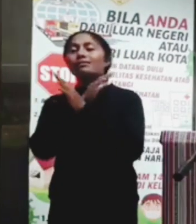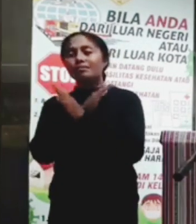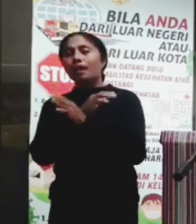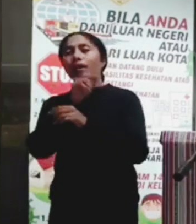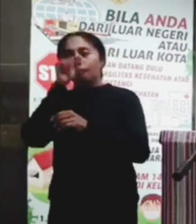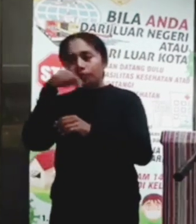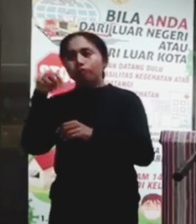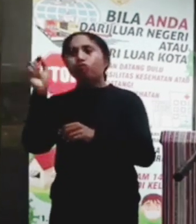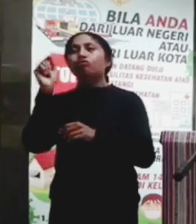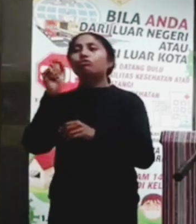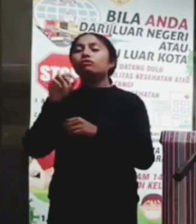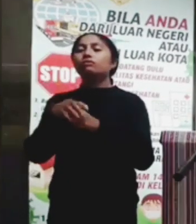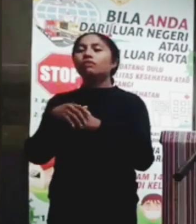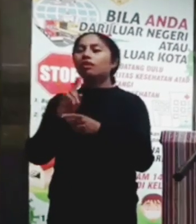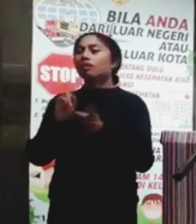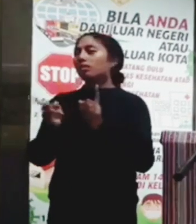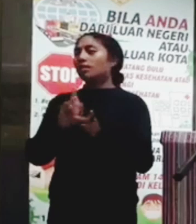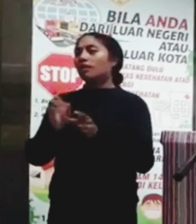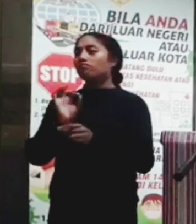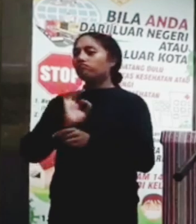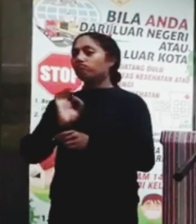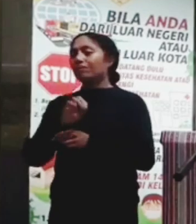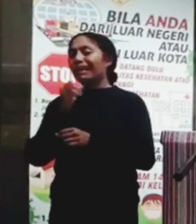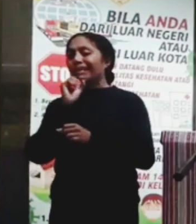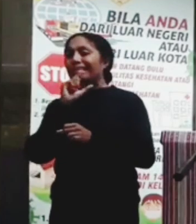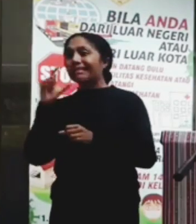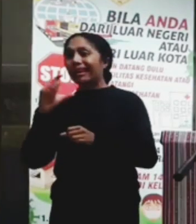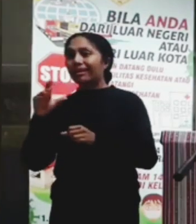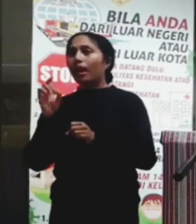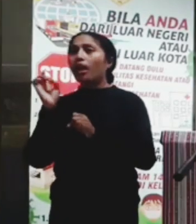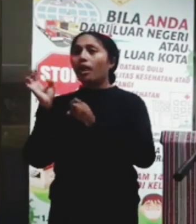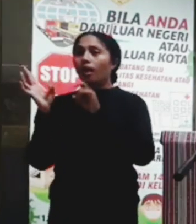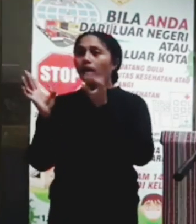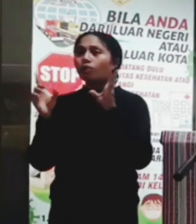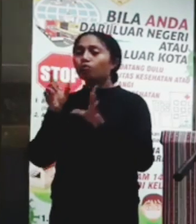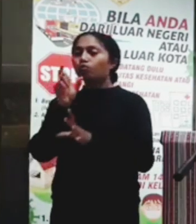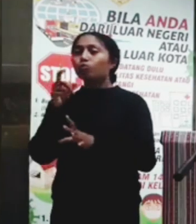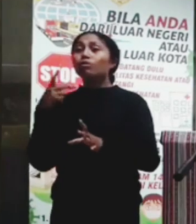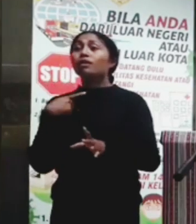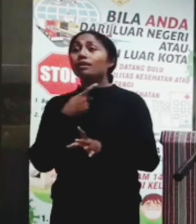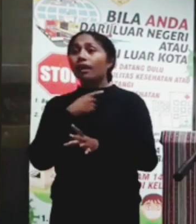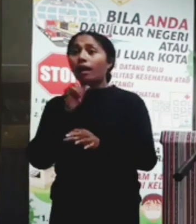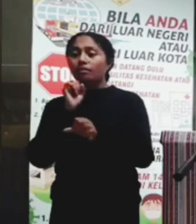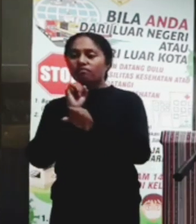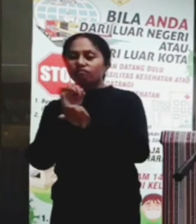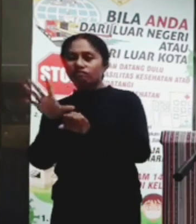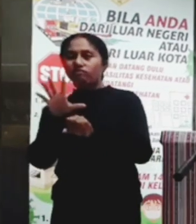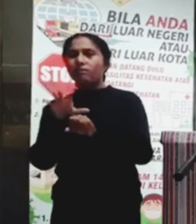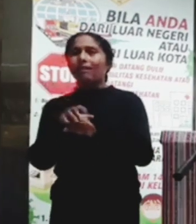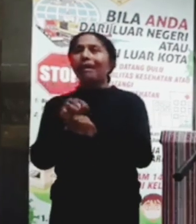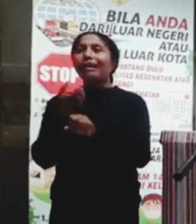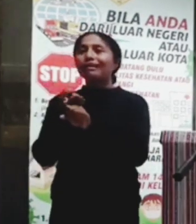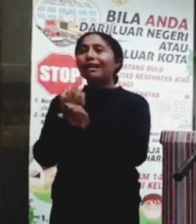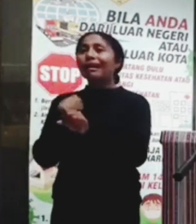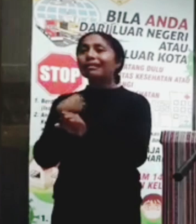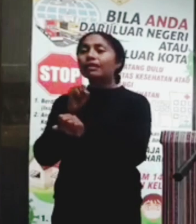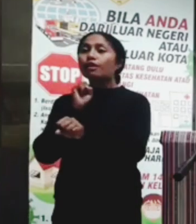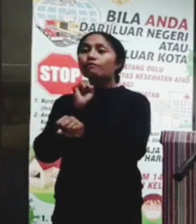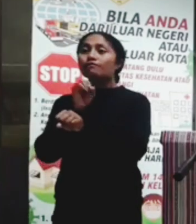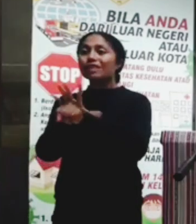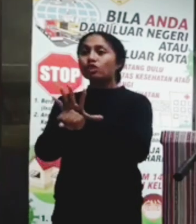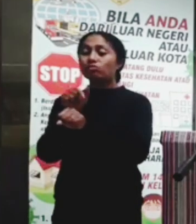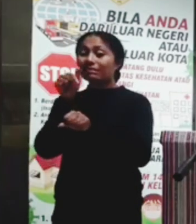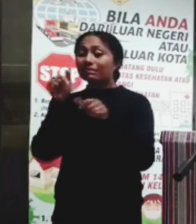betutu Hai tidak ada cara lain untuk kita terhindar dari virus ini